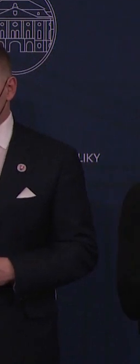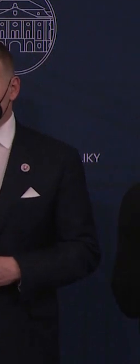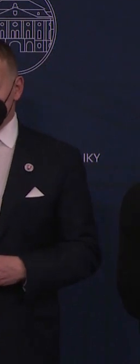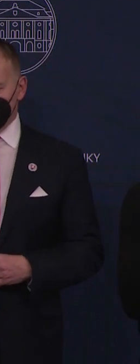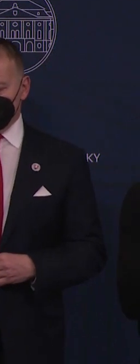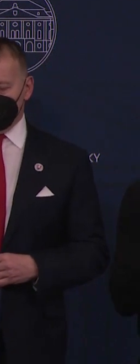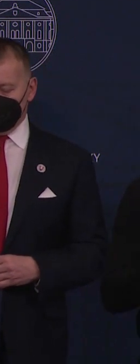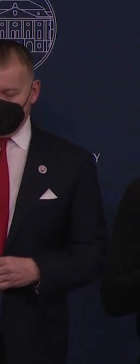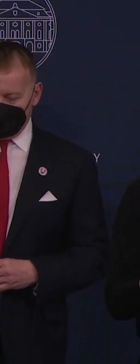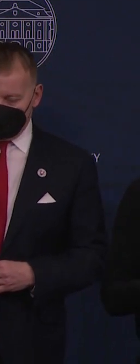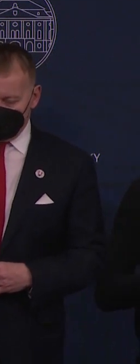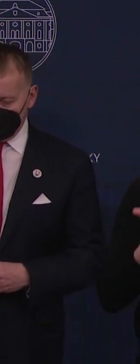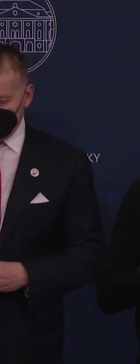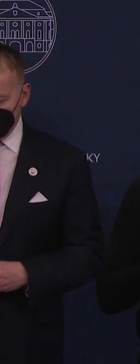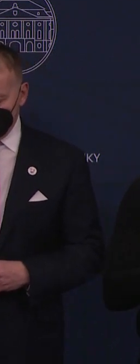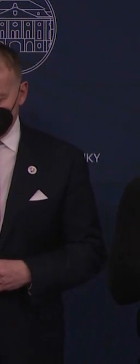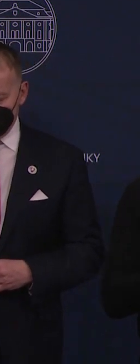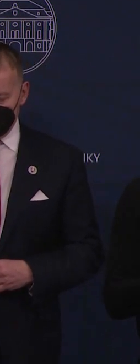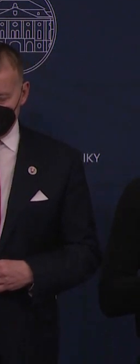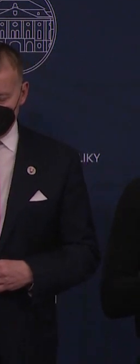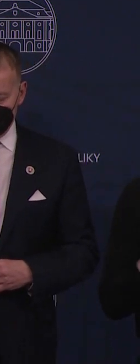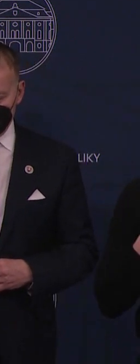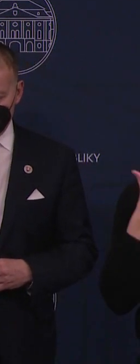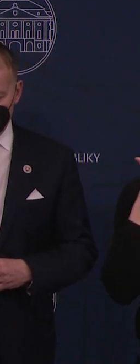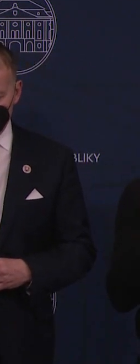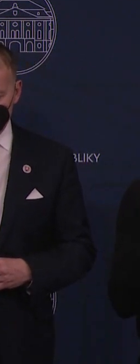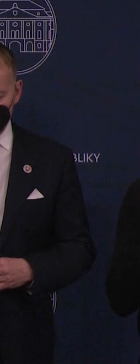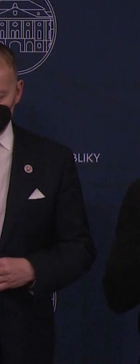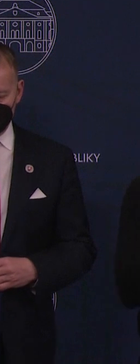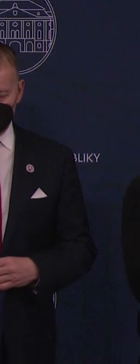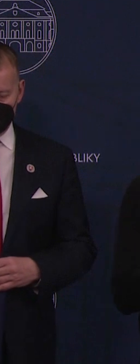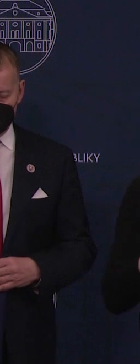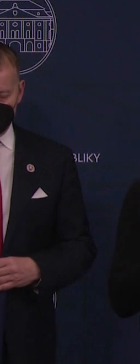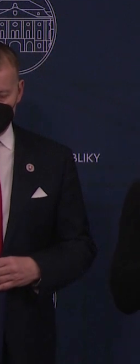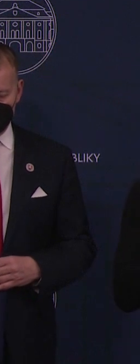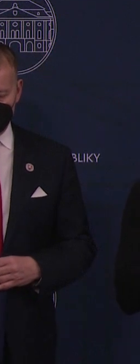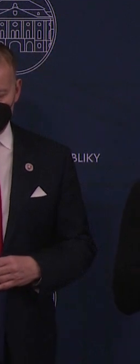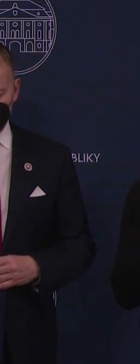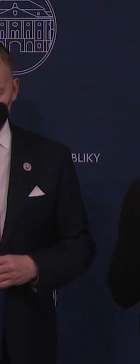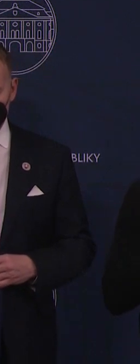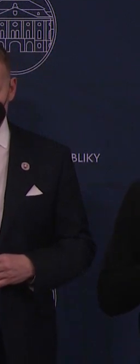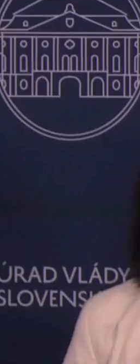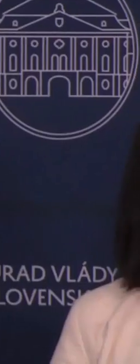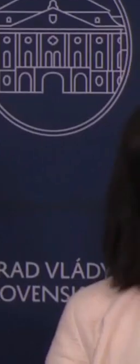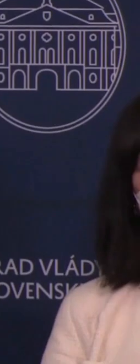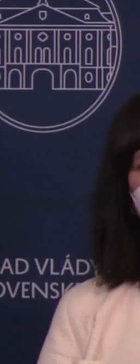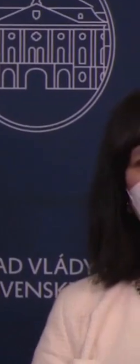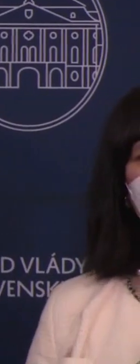Non chiederemo alcuna condizione, vogliamo rimuovere tutti gli ostacoli in modo che la coalizione possa unirsi.